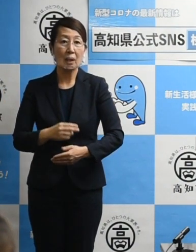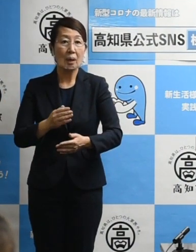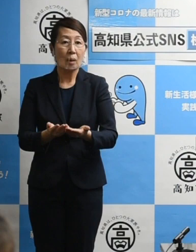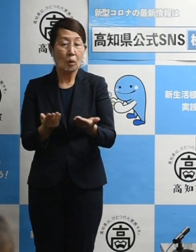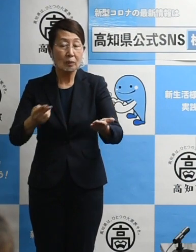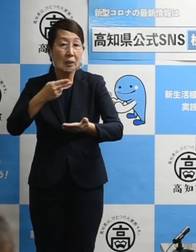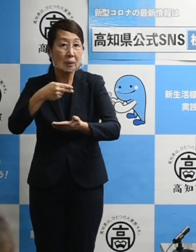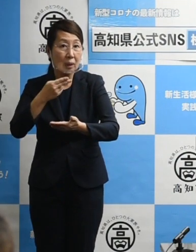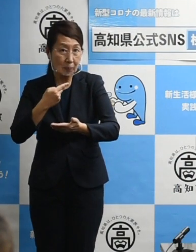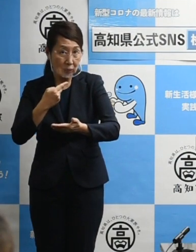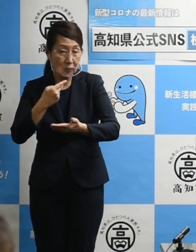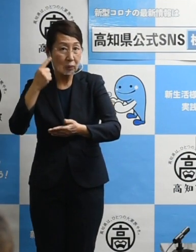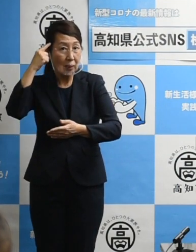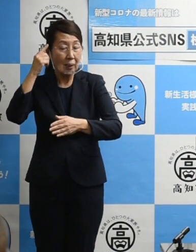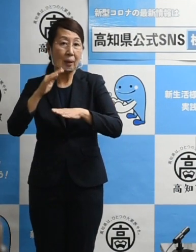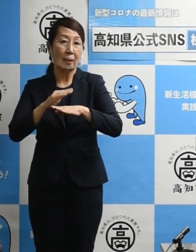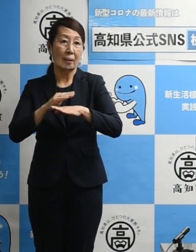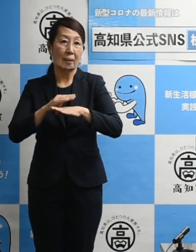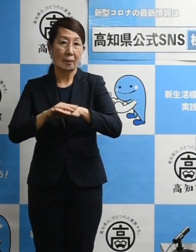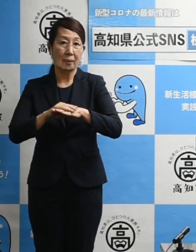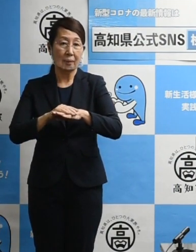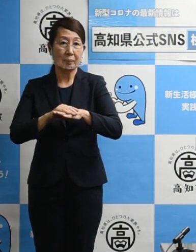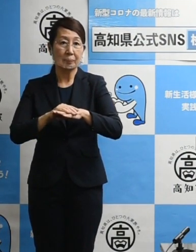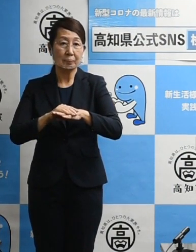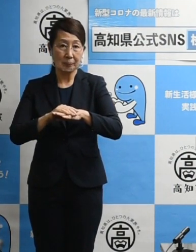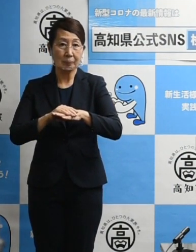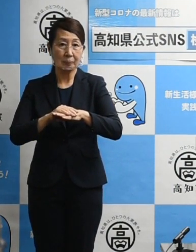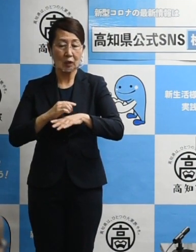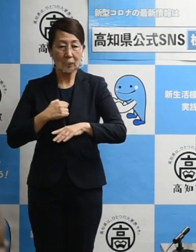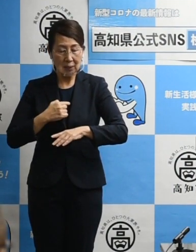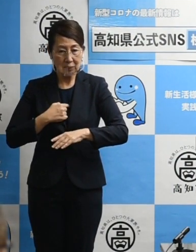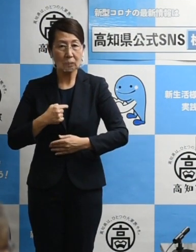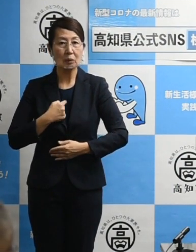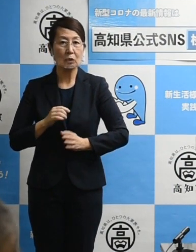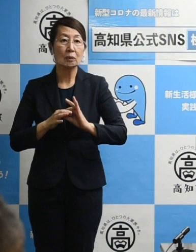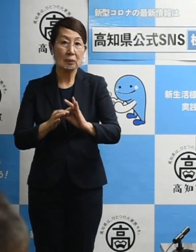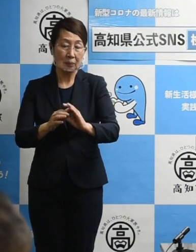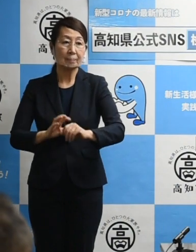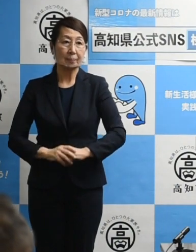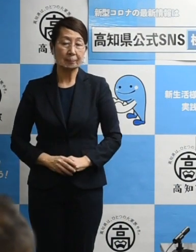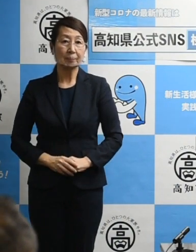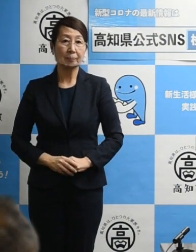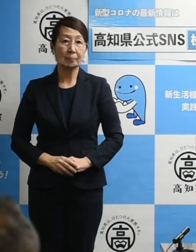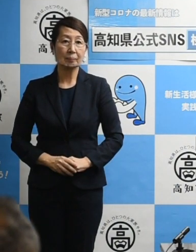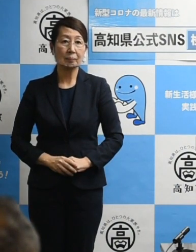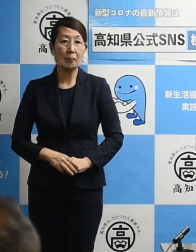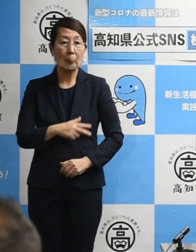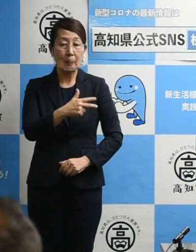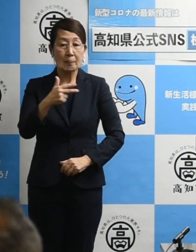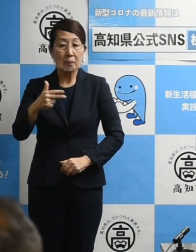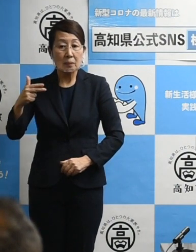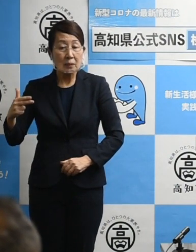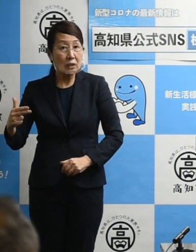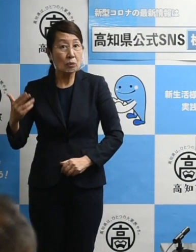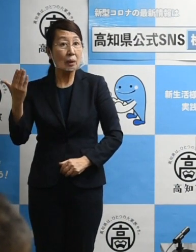して私自身の思っていることをお伝えをいたしますと、たった2週間前にです